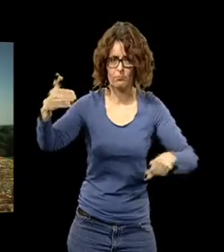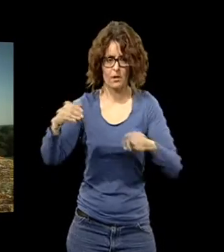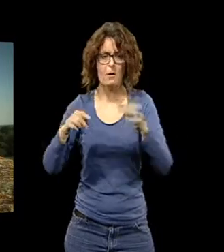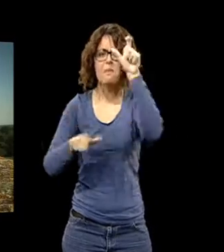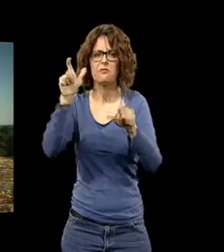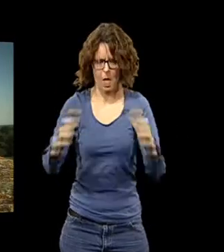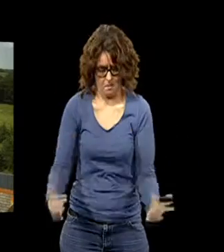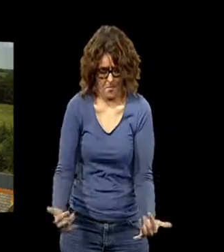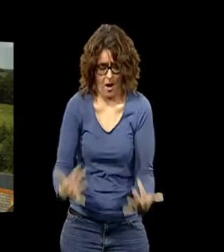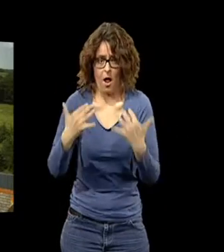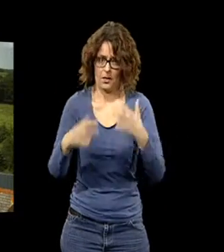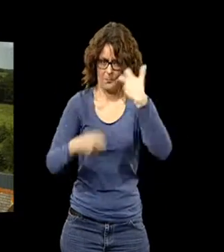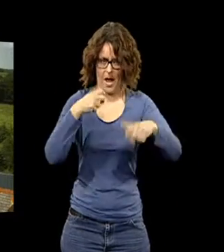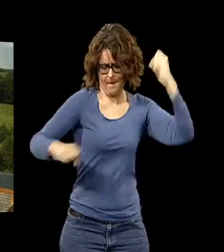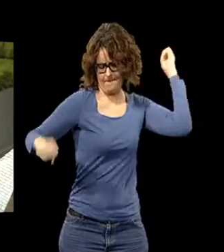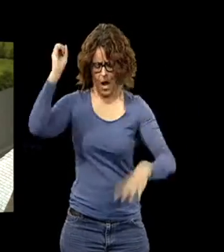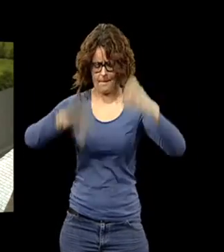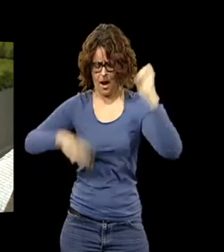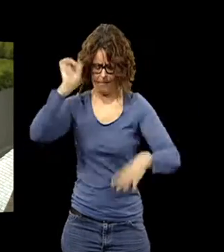du château en partie haute.